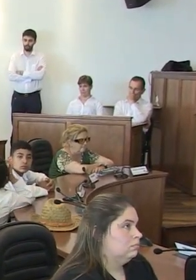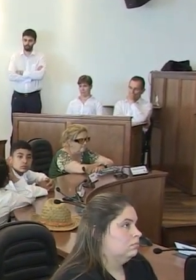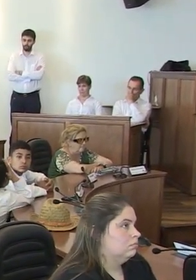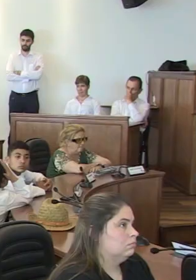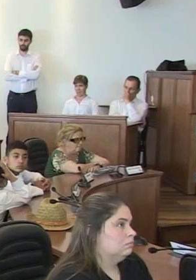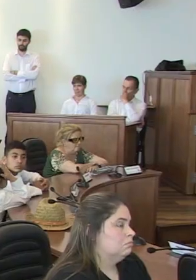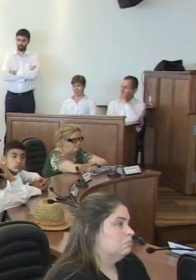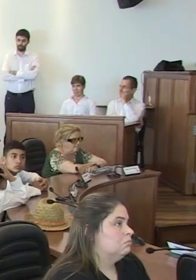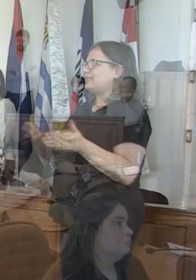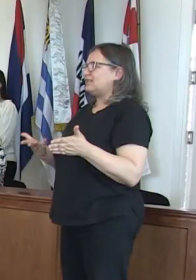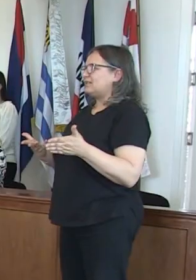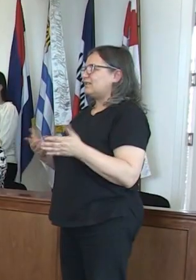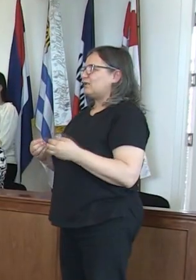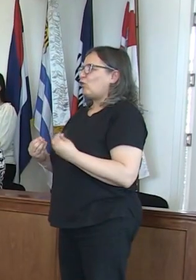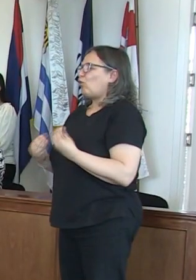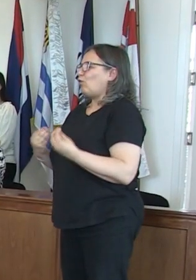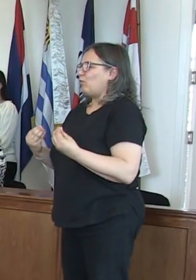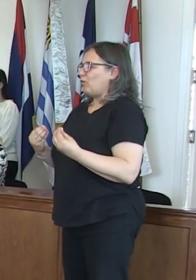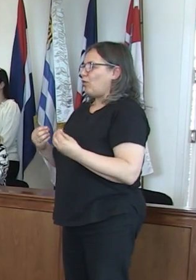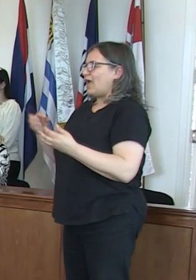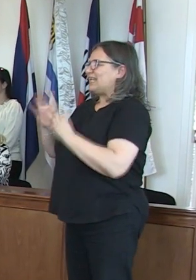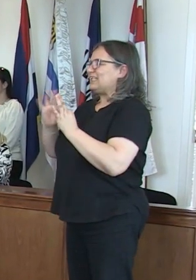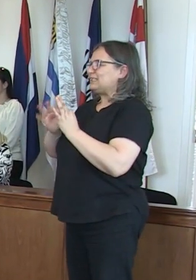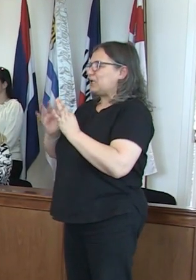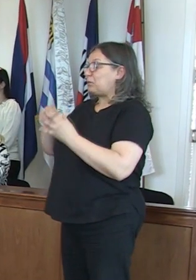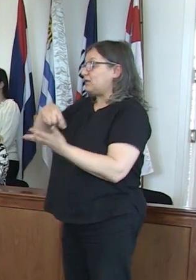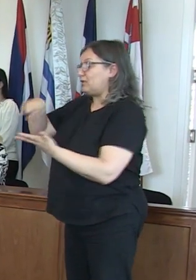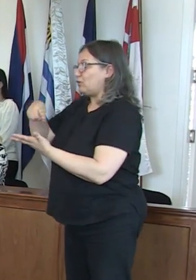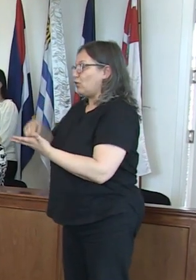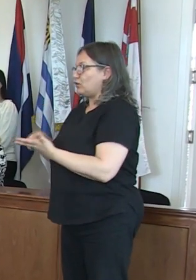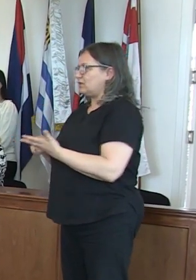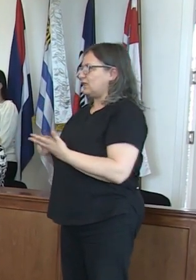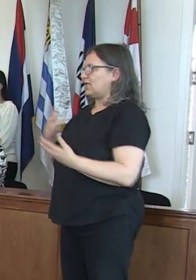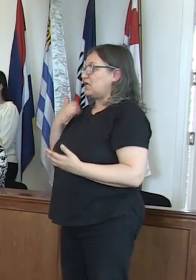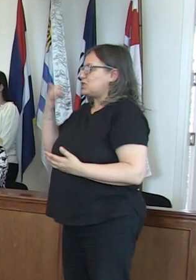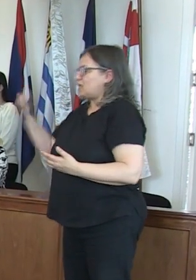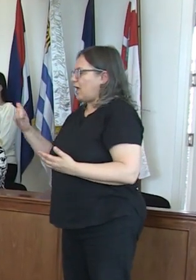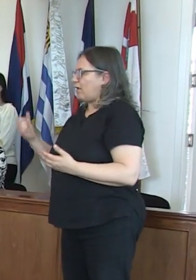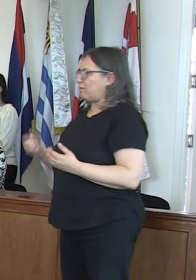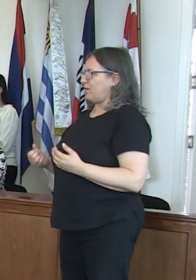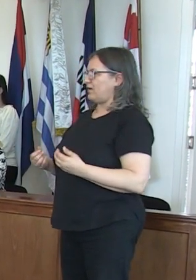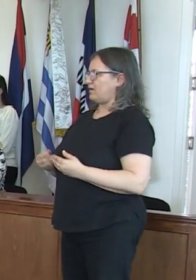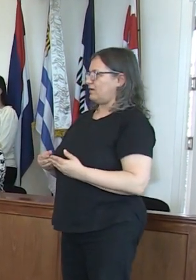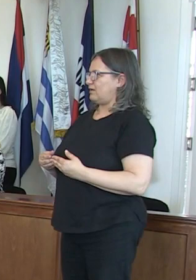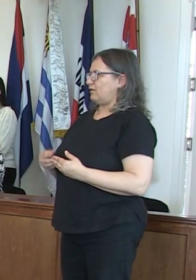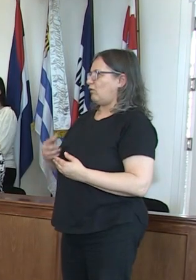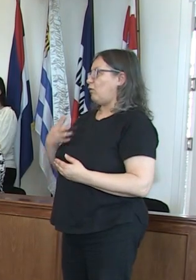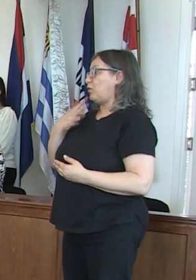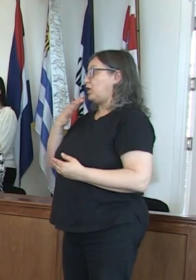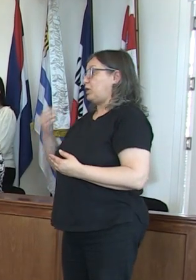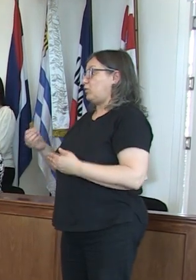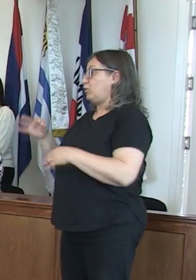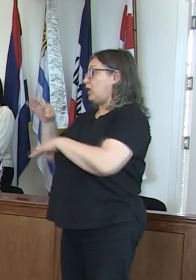una muy buena jornada organizada por Desarrollo Social y por el área de la inclusión.